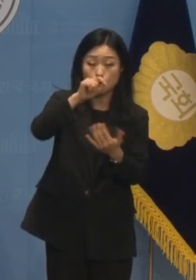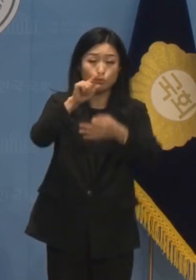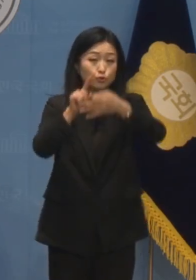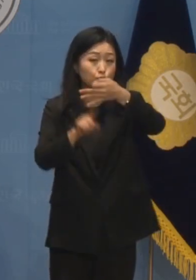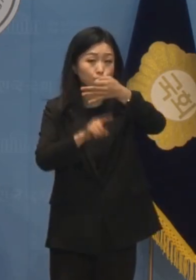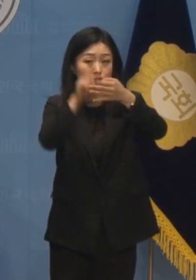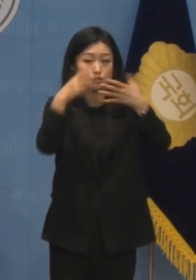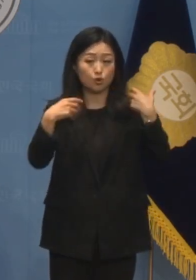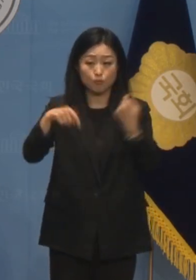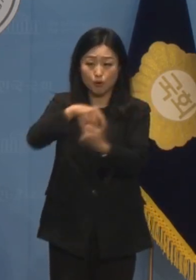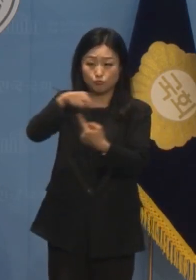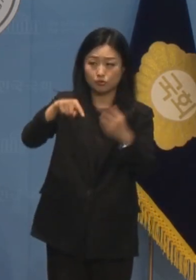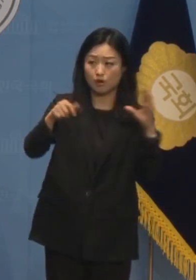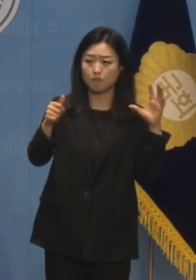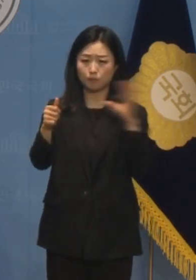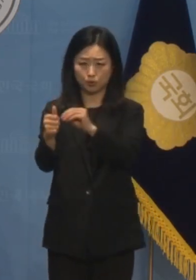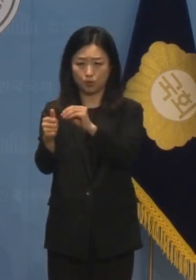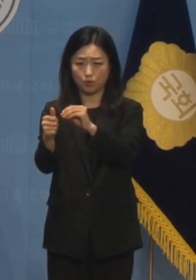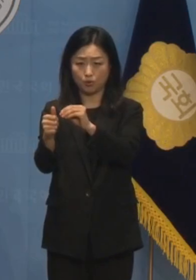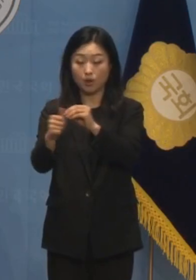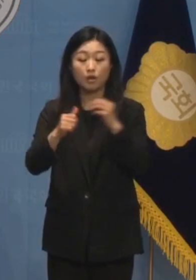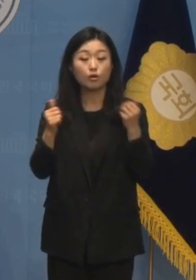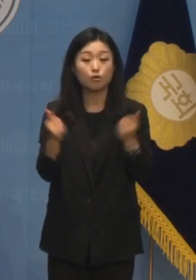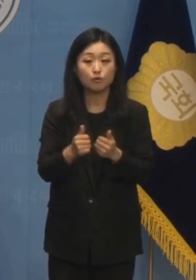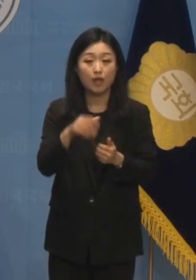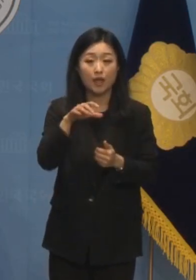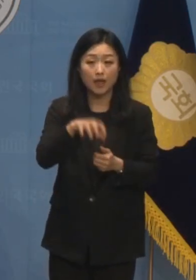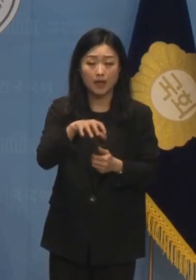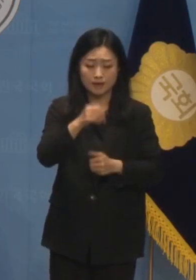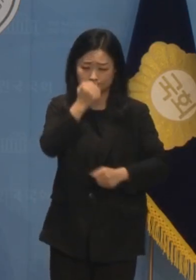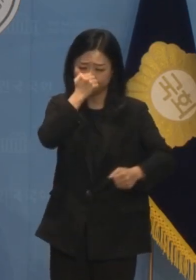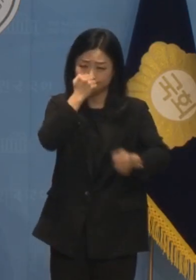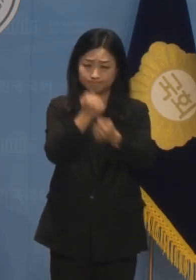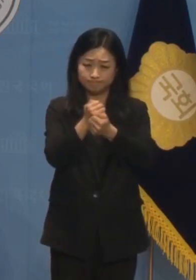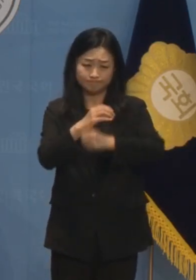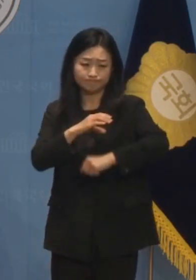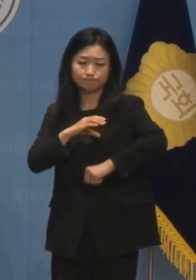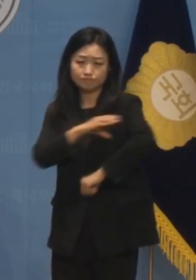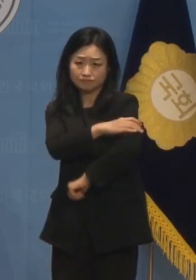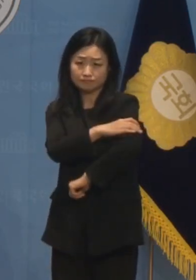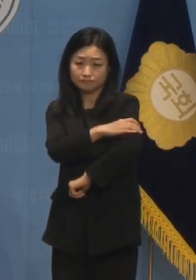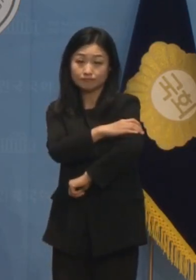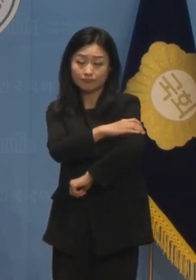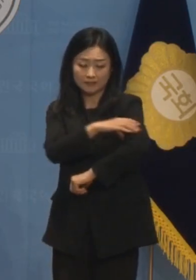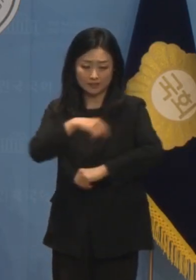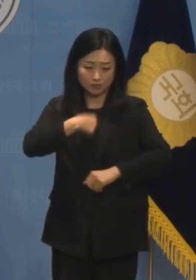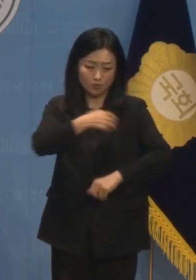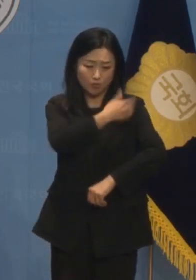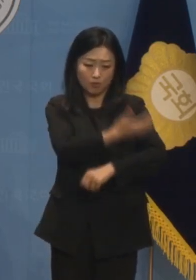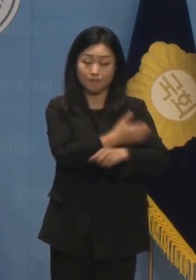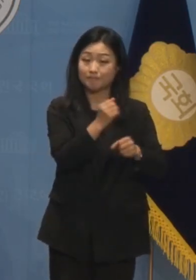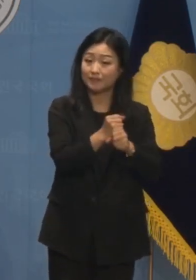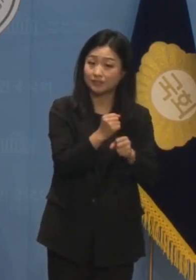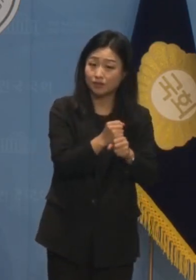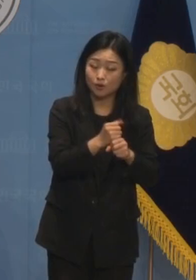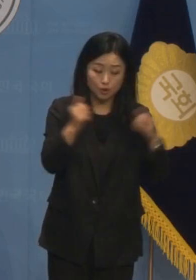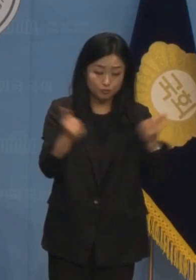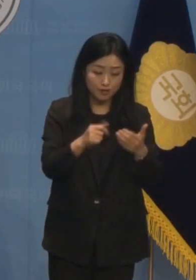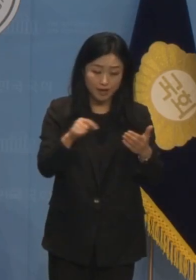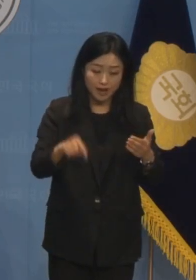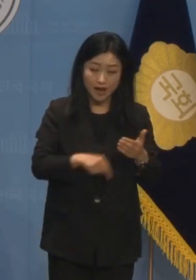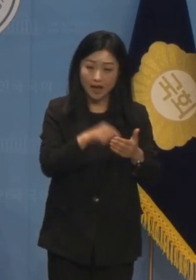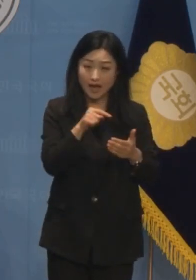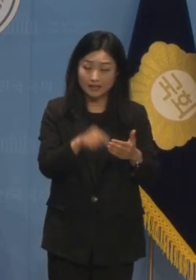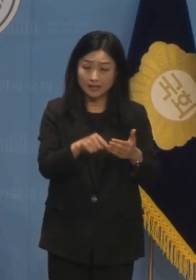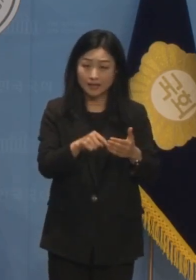정부의 운영을 강제로 멈추고 국회의 무소리 권력을 셀프로 부여해 마치 국회 내에